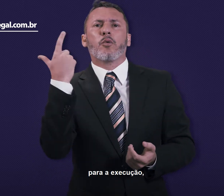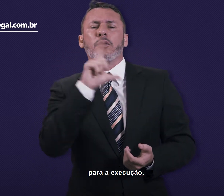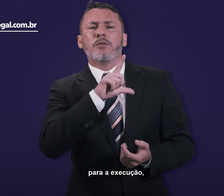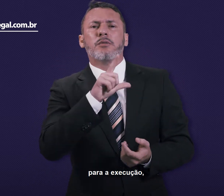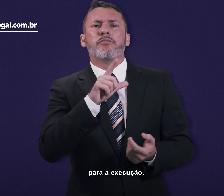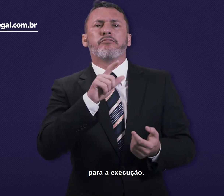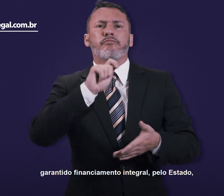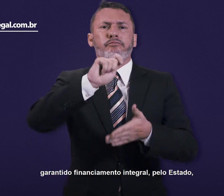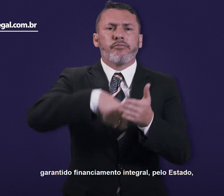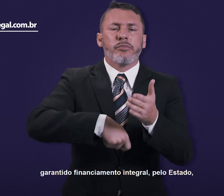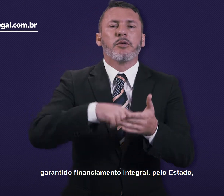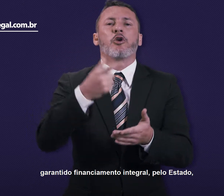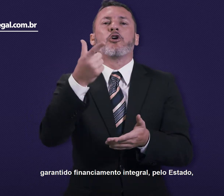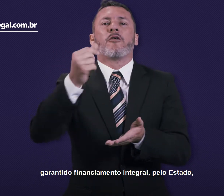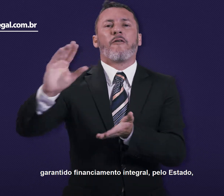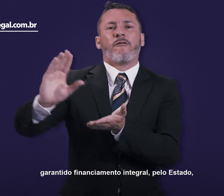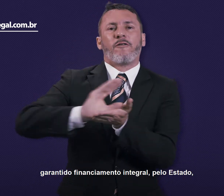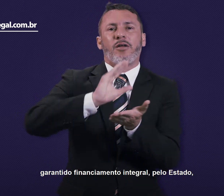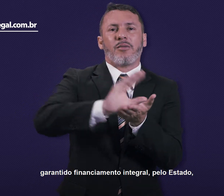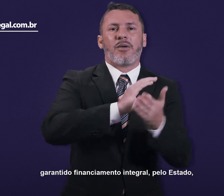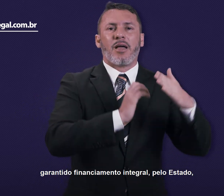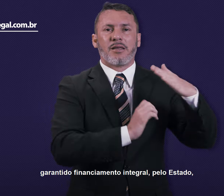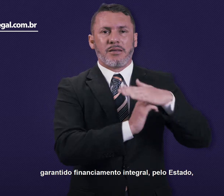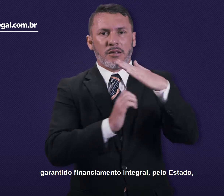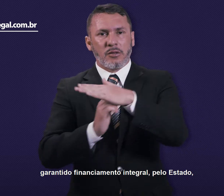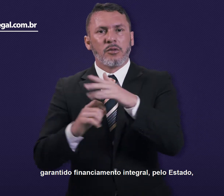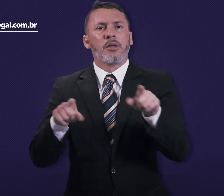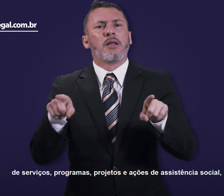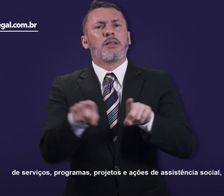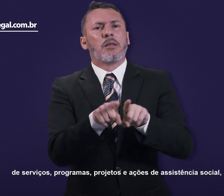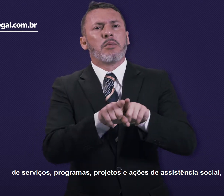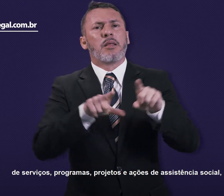para a execução, garantindo financiamento integral pelo